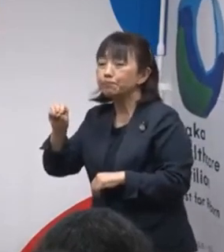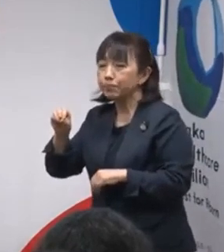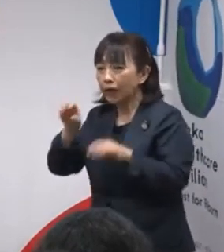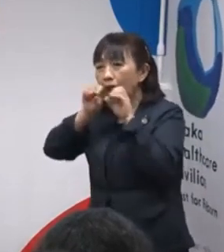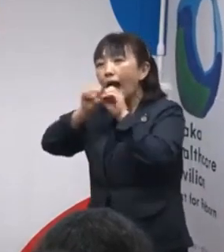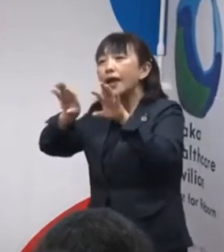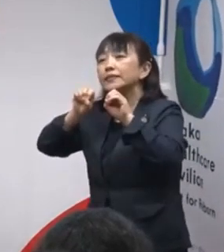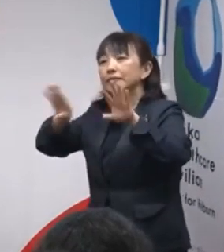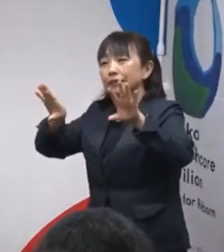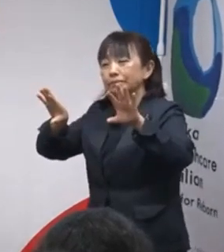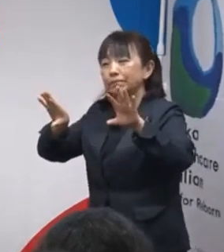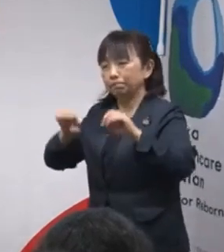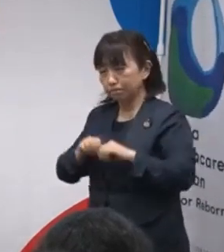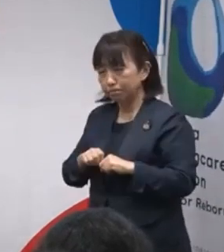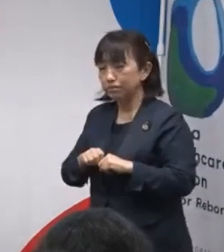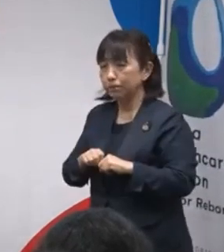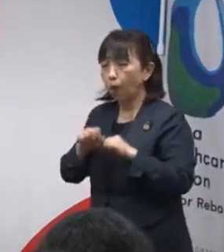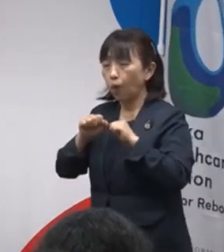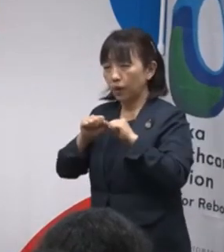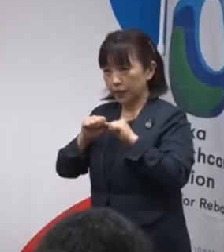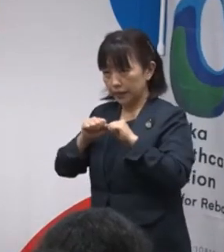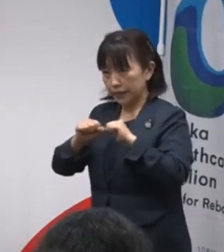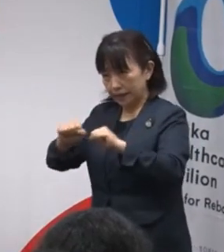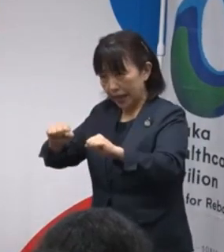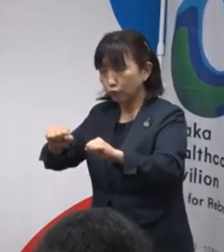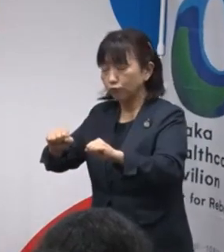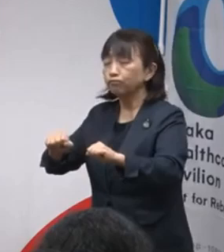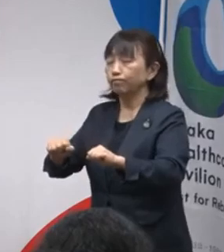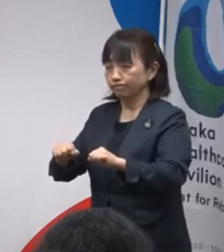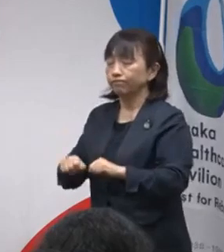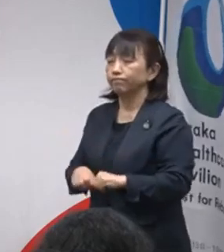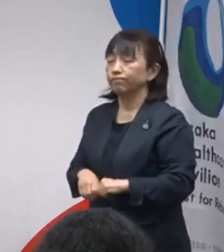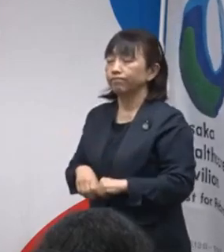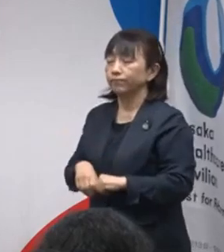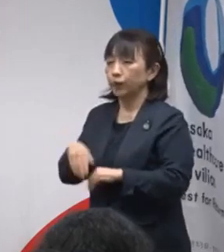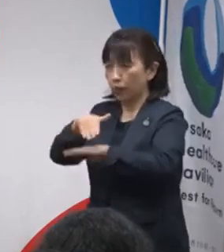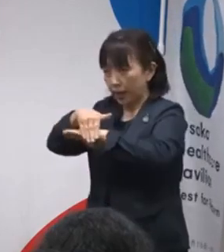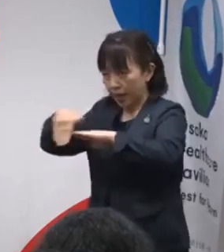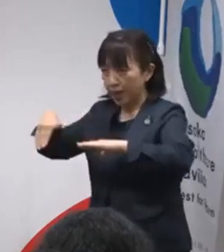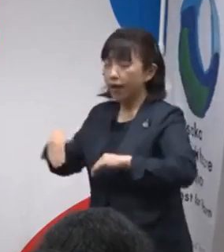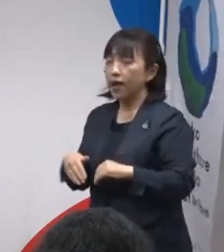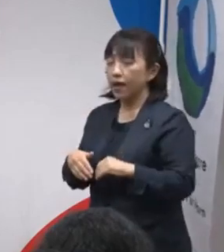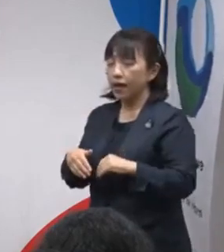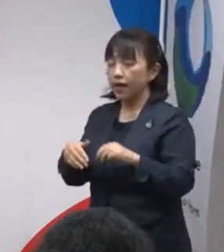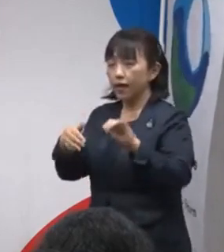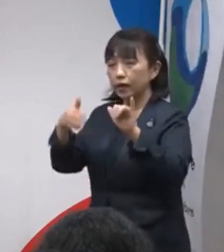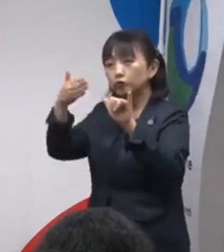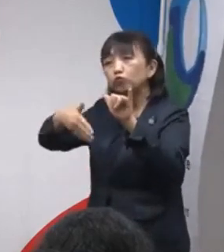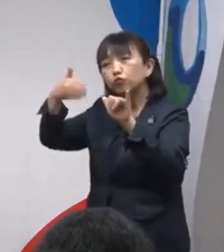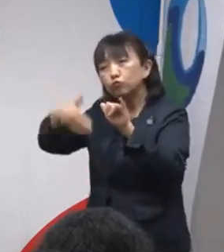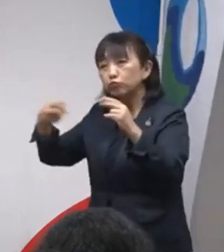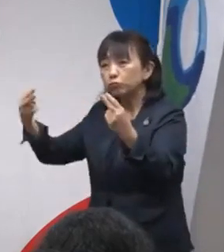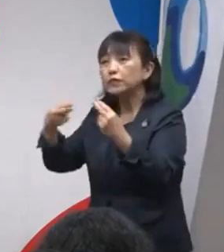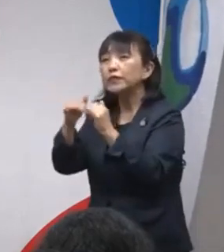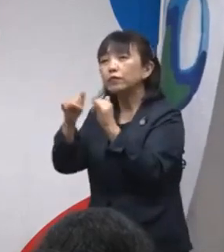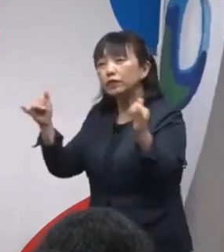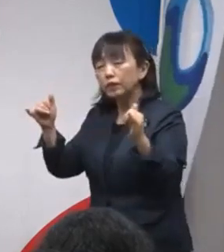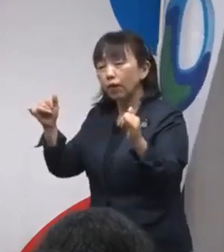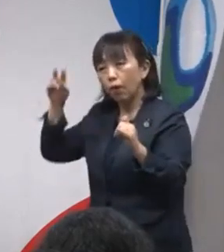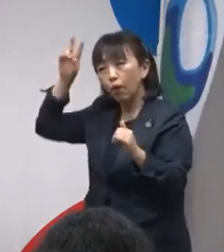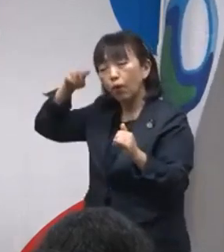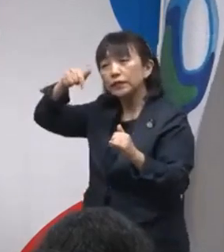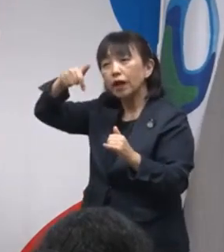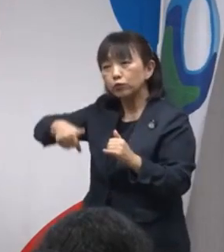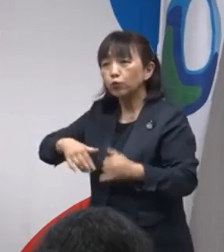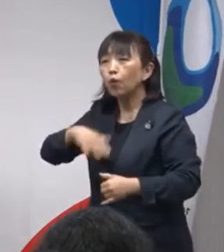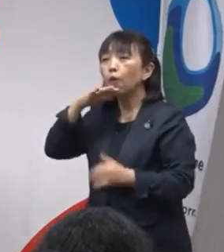させていただきます。YouTube の利用者ですけれども、府内の高